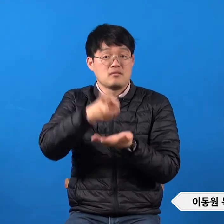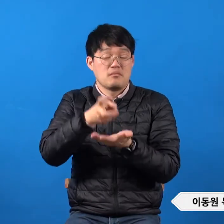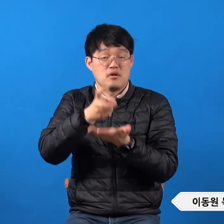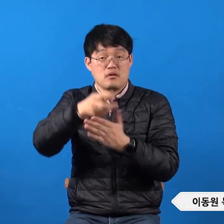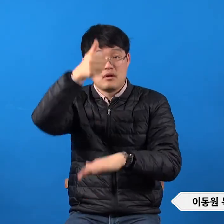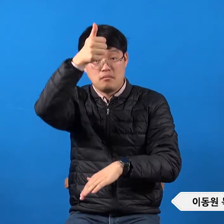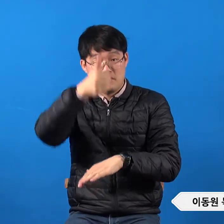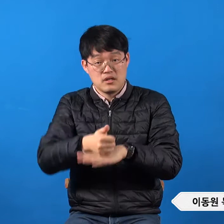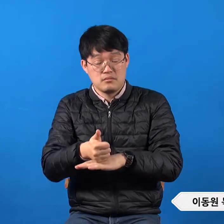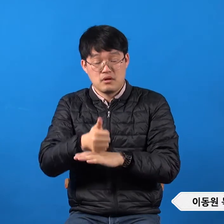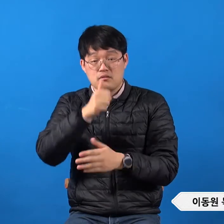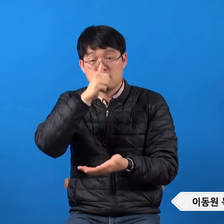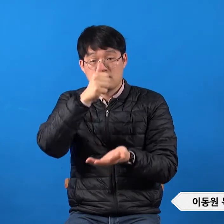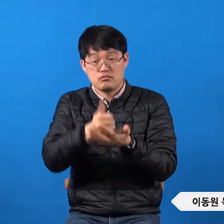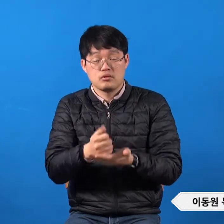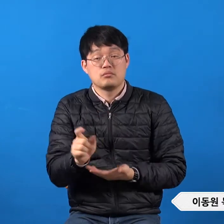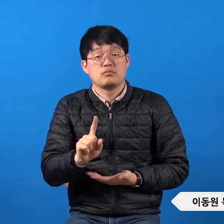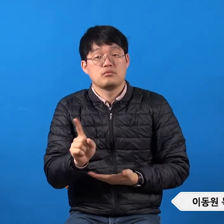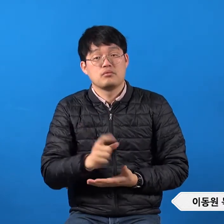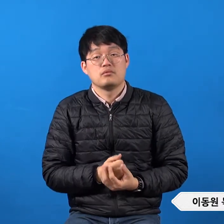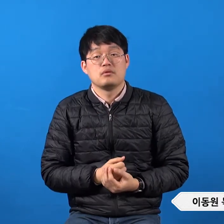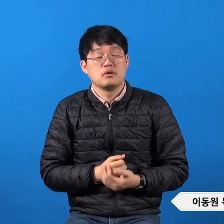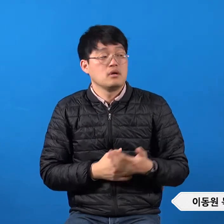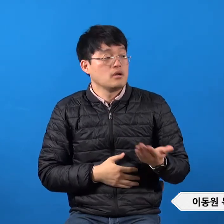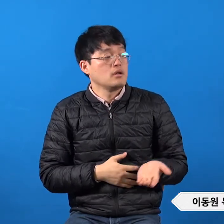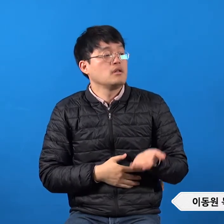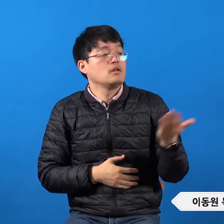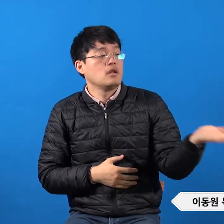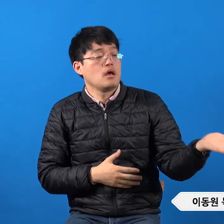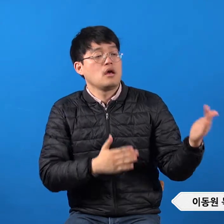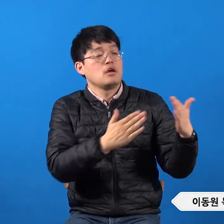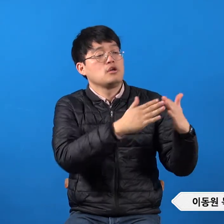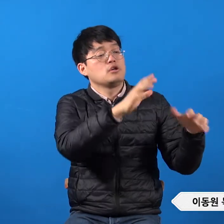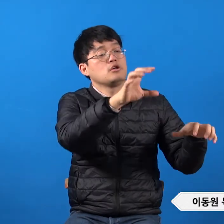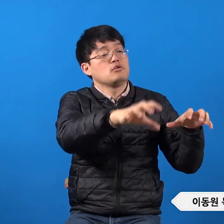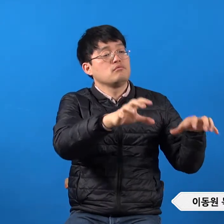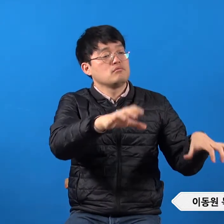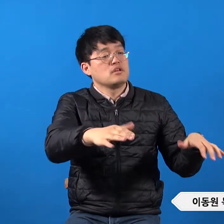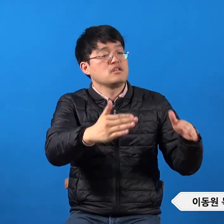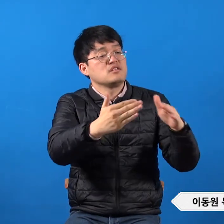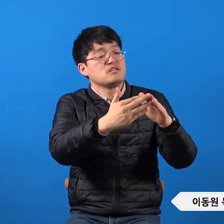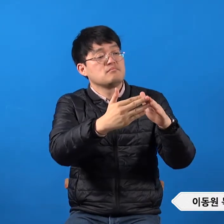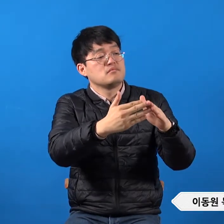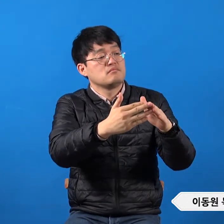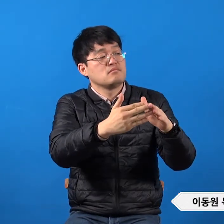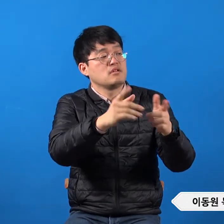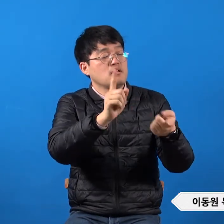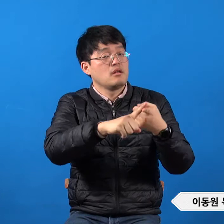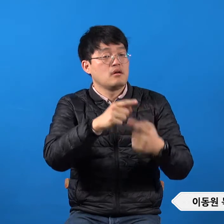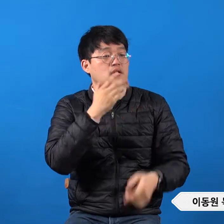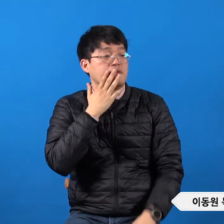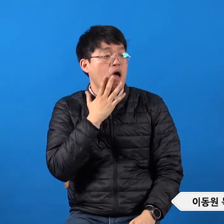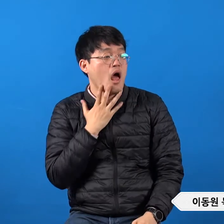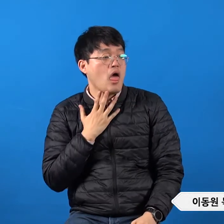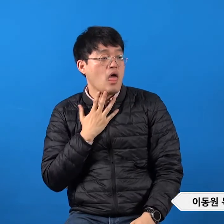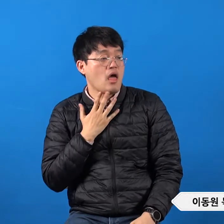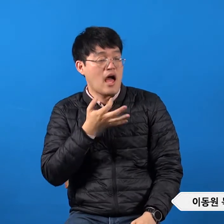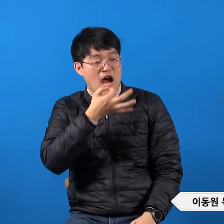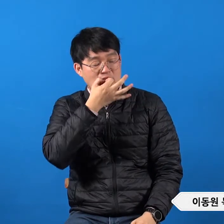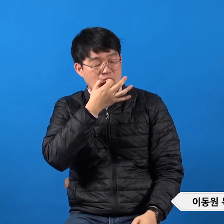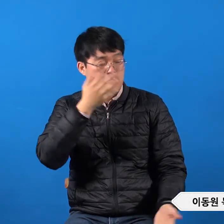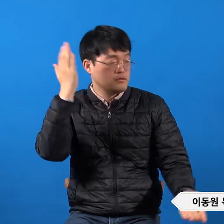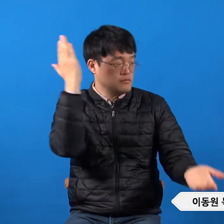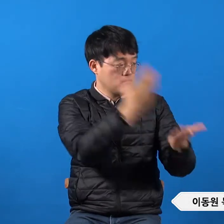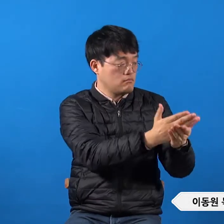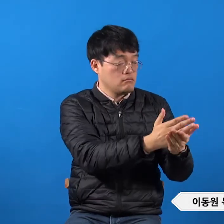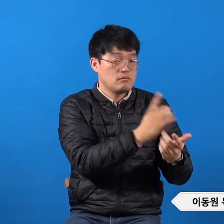마지막 경고하는 범죄가 무슨 범죄입니까? 내 이웃의 집, 내 이웃의 것을 뭐예요? 탐내지 말라.